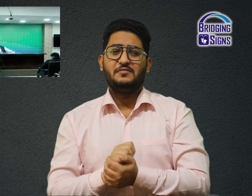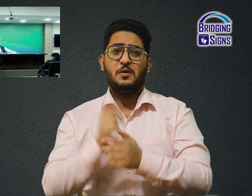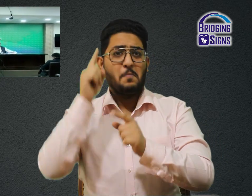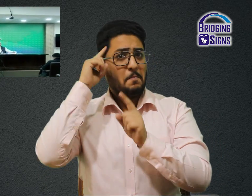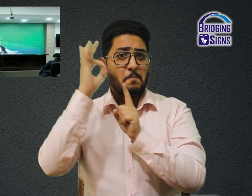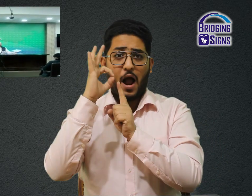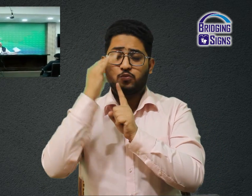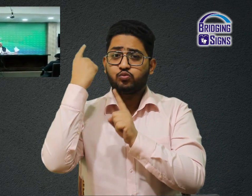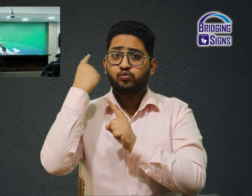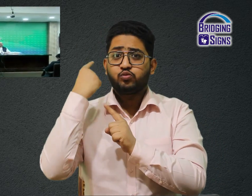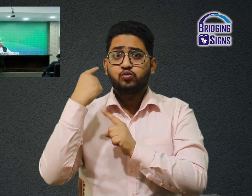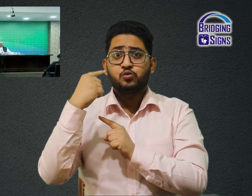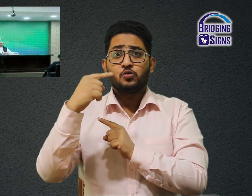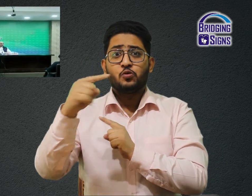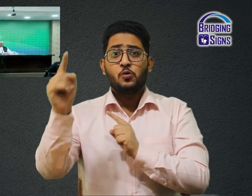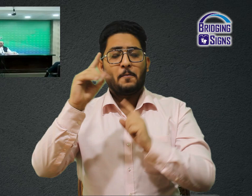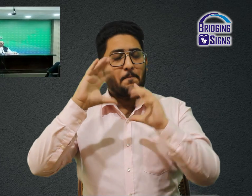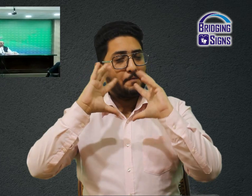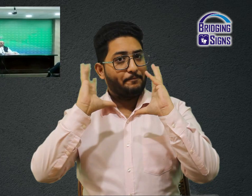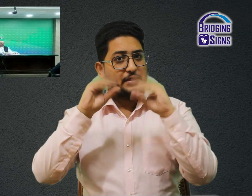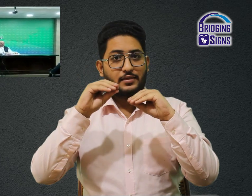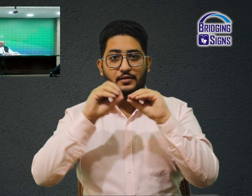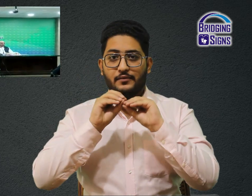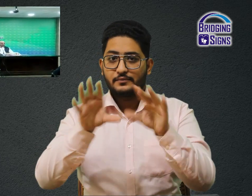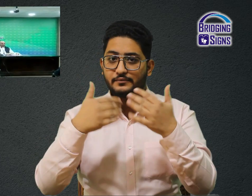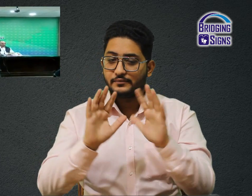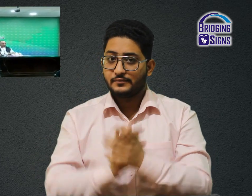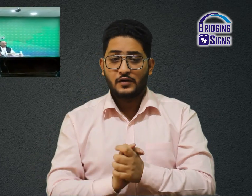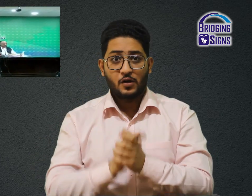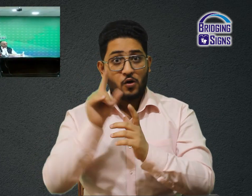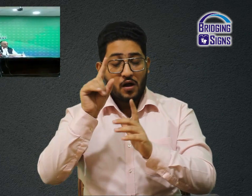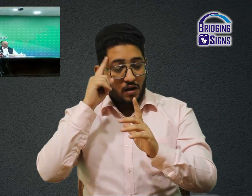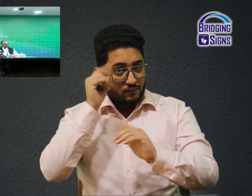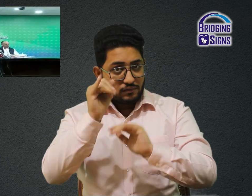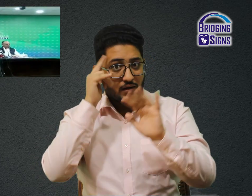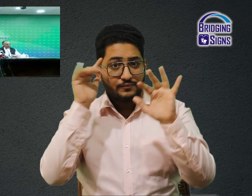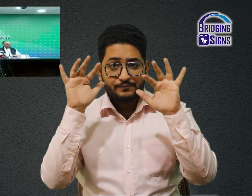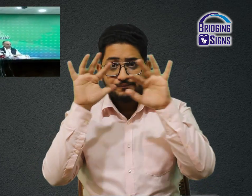पूरे मुल्क में बतदरीज एक ब्लैकआउट हुआ,